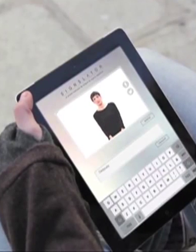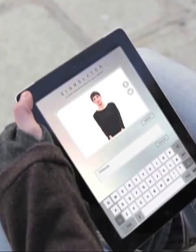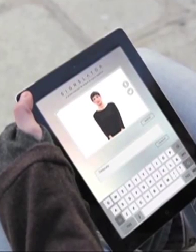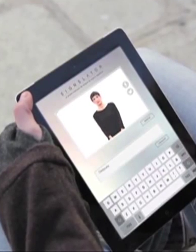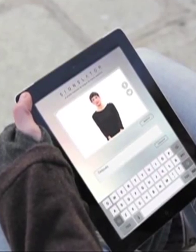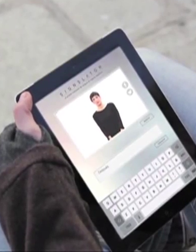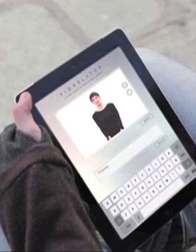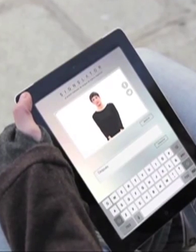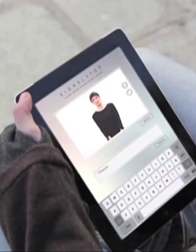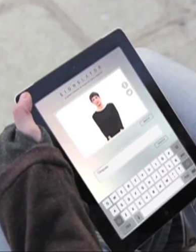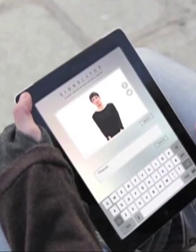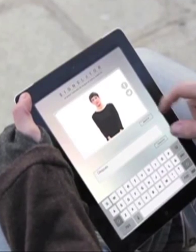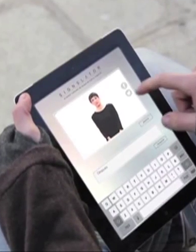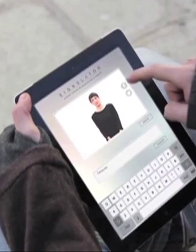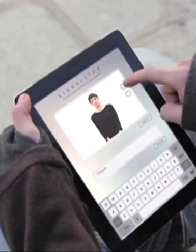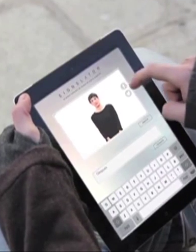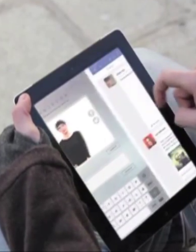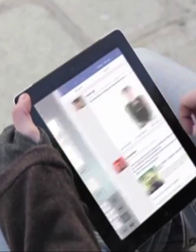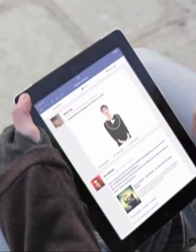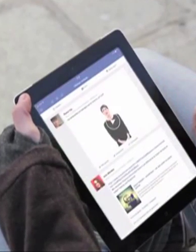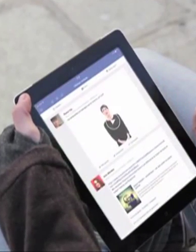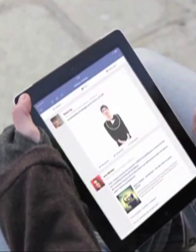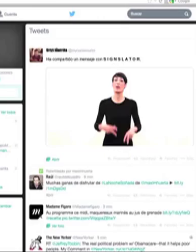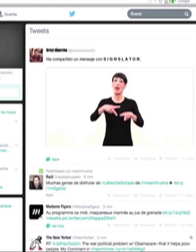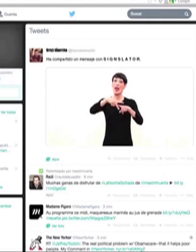en llenguatge de signes a través de Facebook o Twitter. De moment,